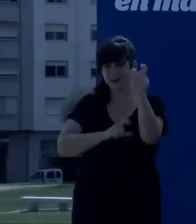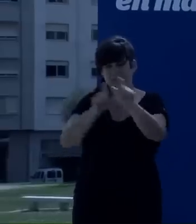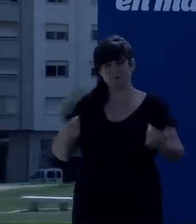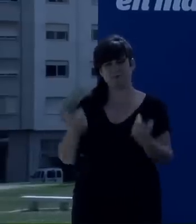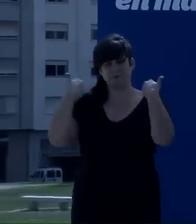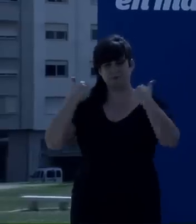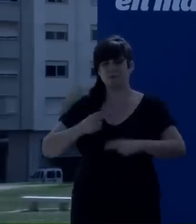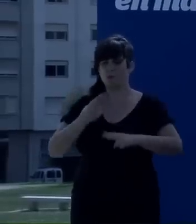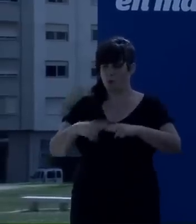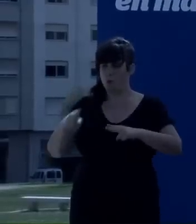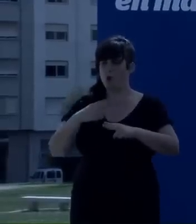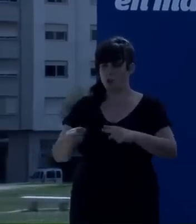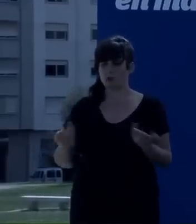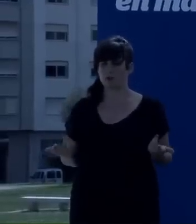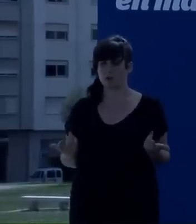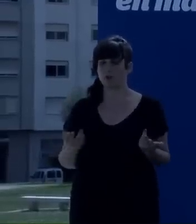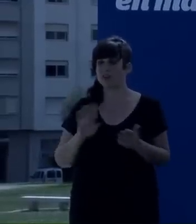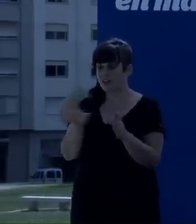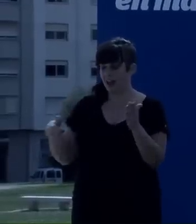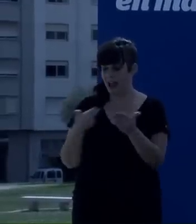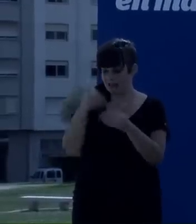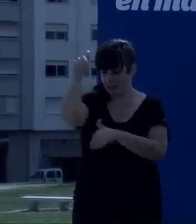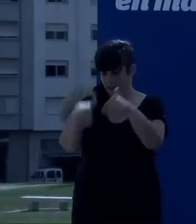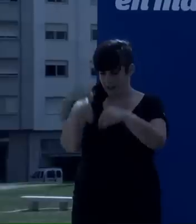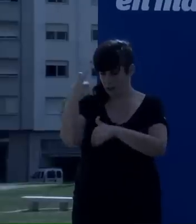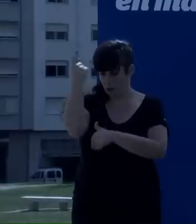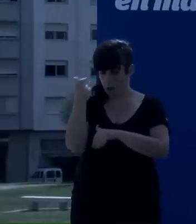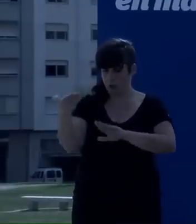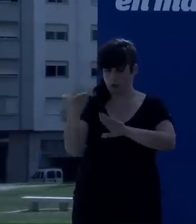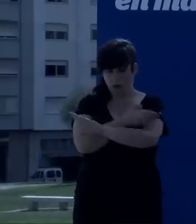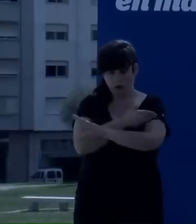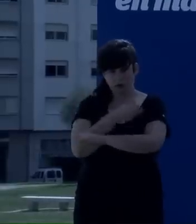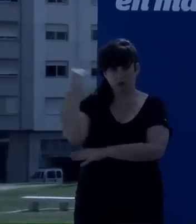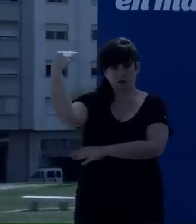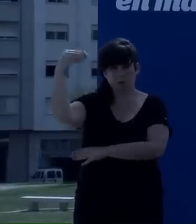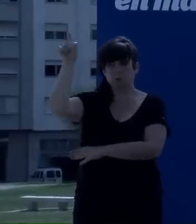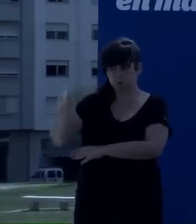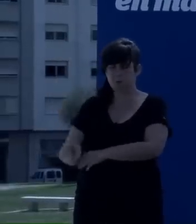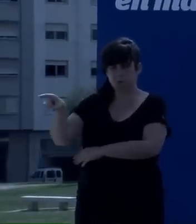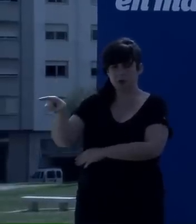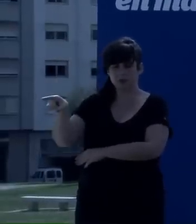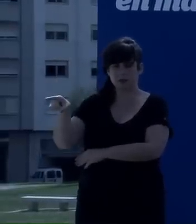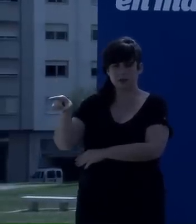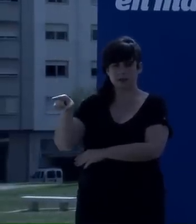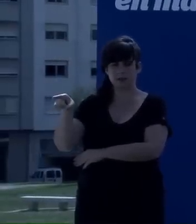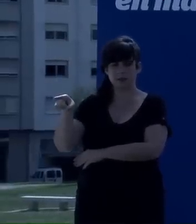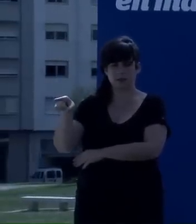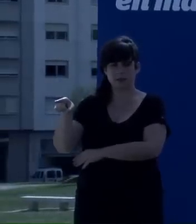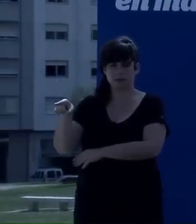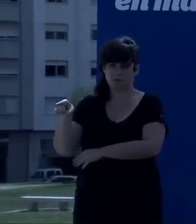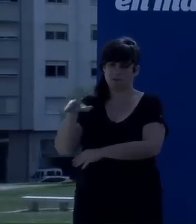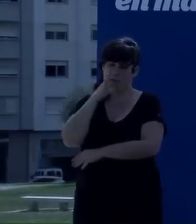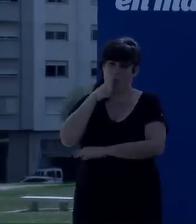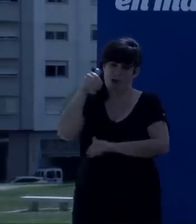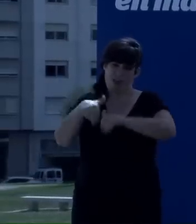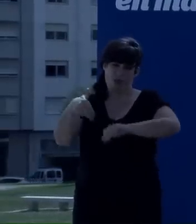que aínda na víspera das eleccións á presidencia do Congreso, despois das últimas